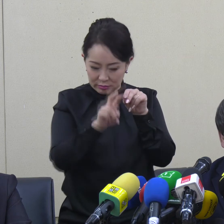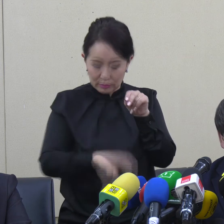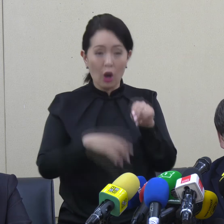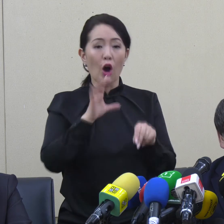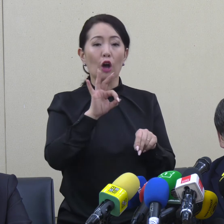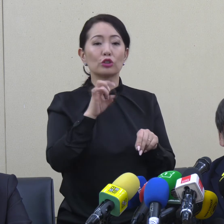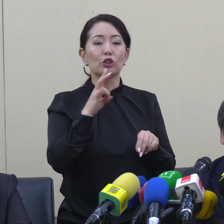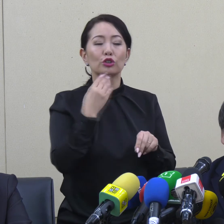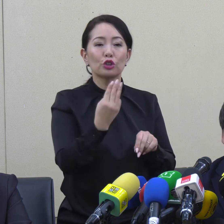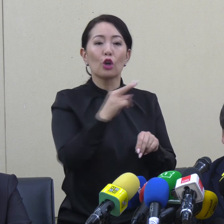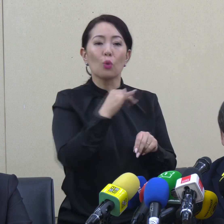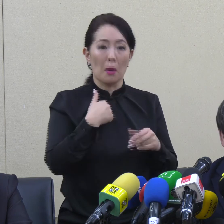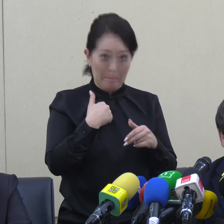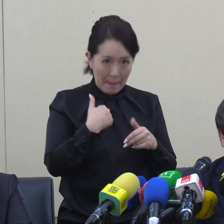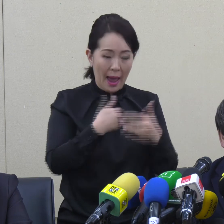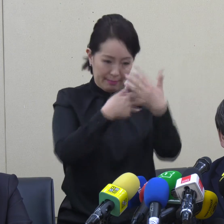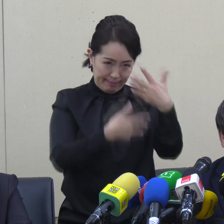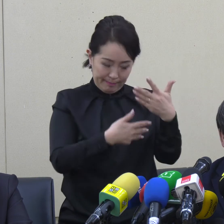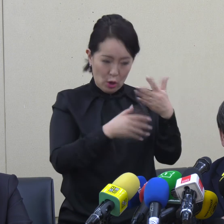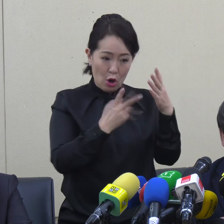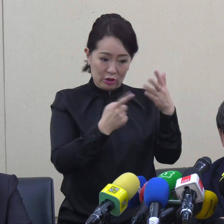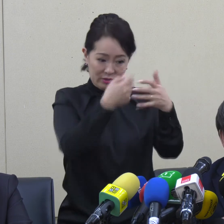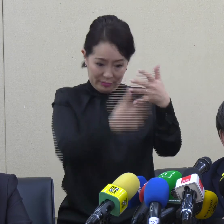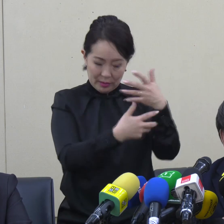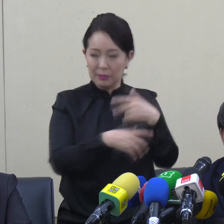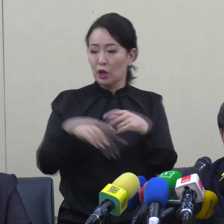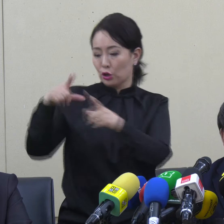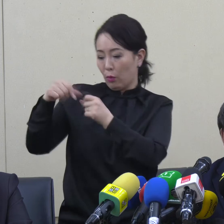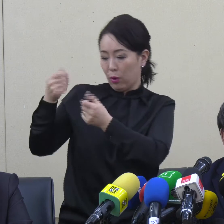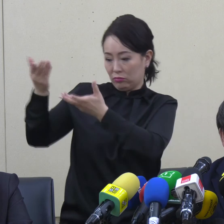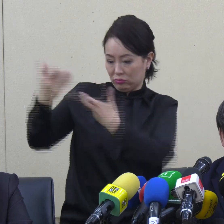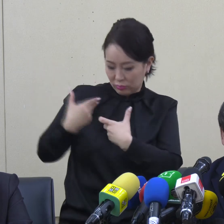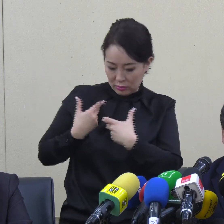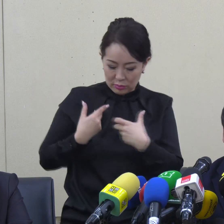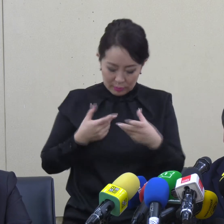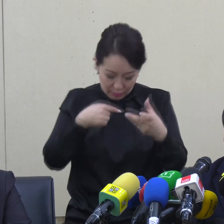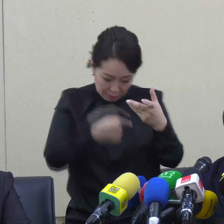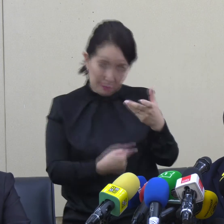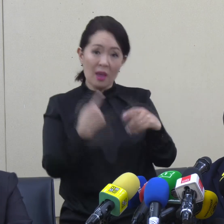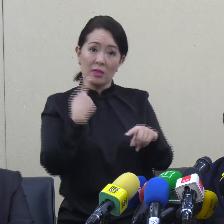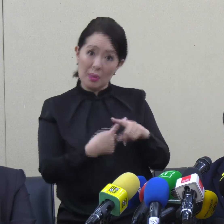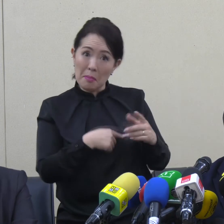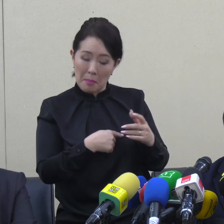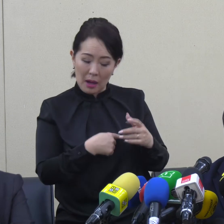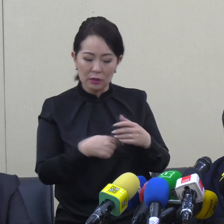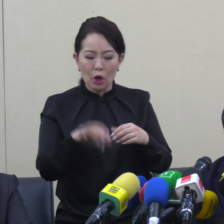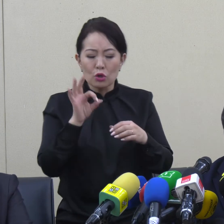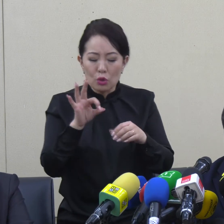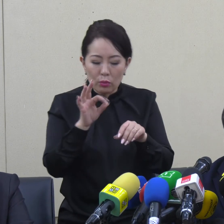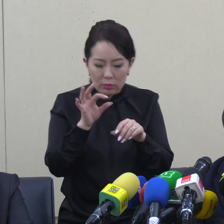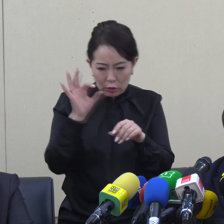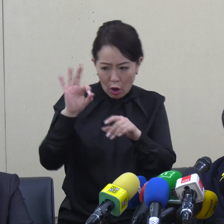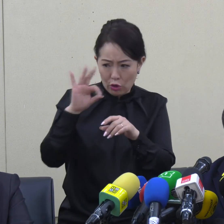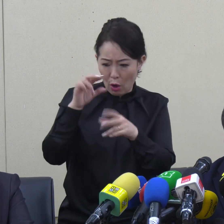байгаа. А тэгээ бид нар сая Японы тусламжаар авсан онцлогоо зөв юмд нь хэрэглэе гэсэн ийм төлөвлөгөөтэй ажиллаж байгаа. А